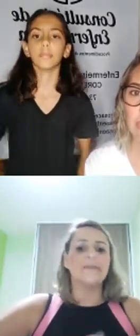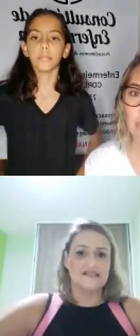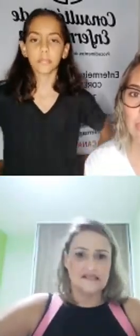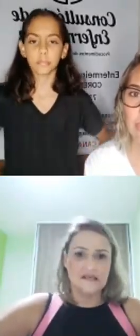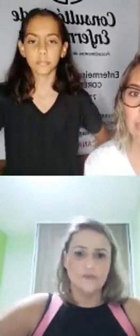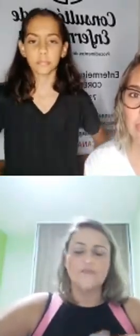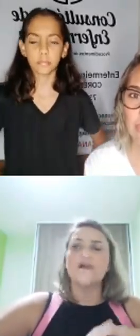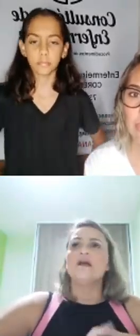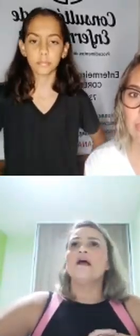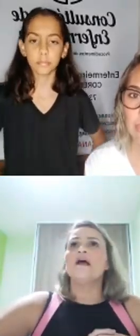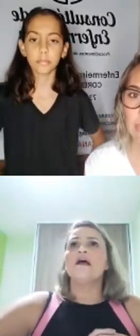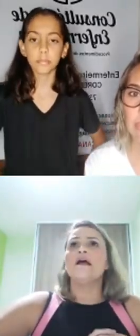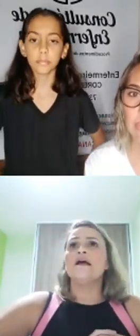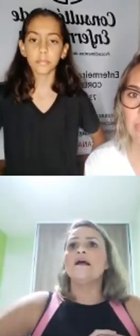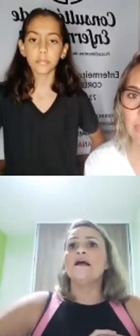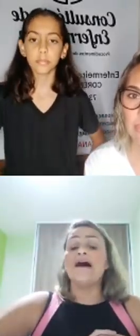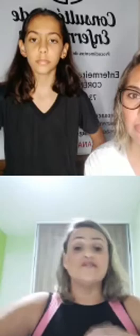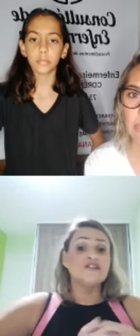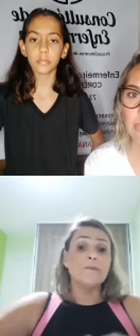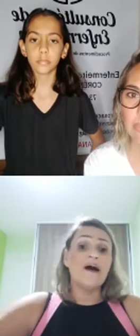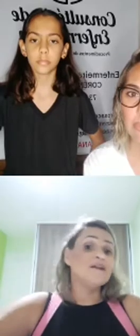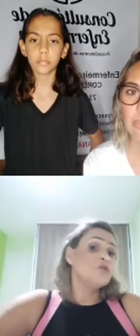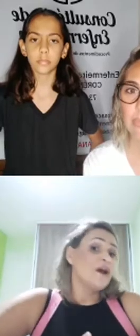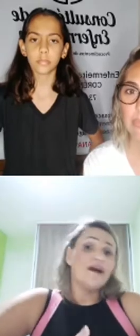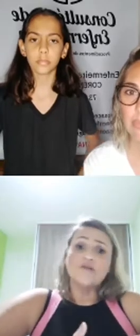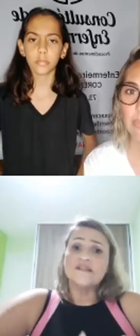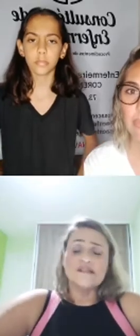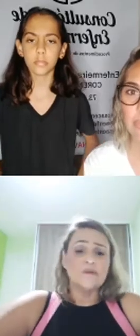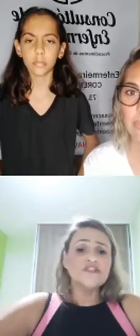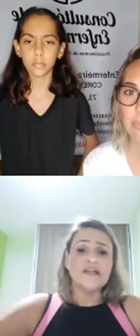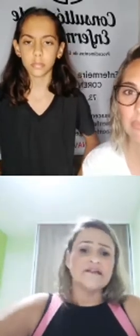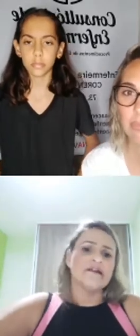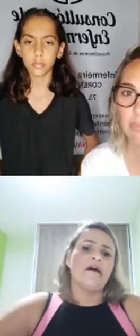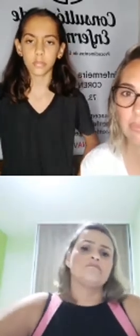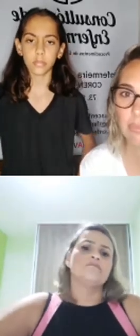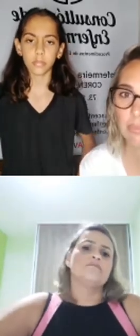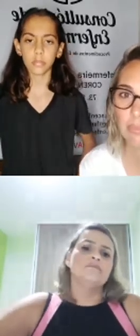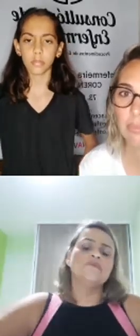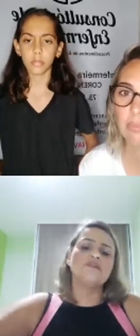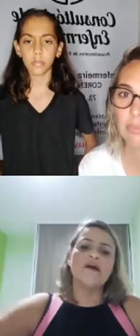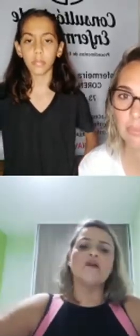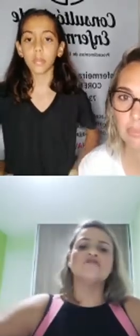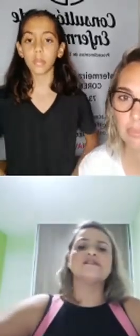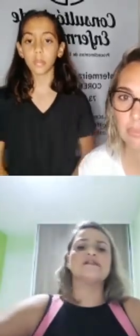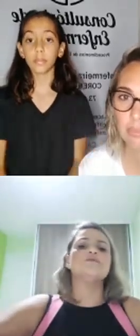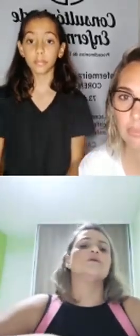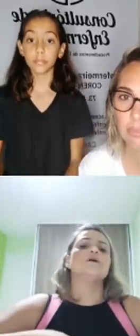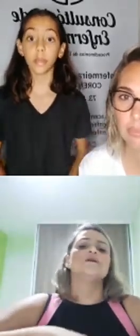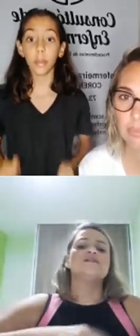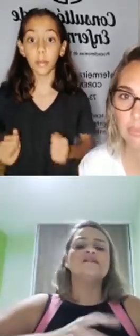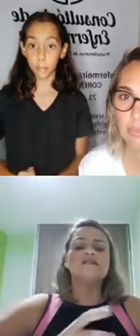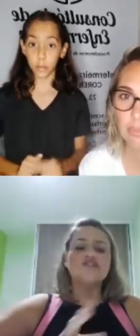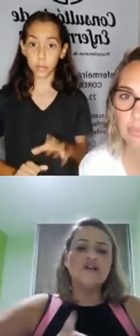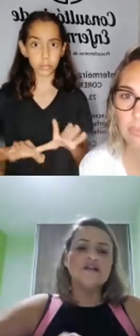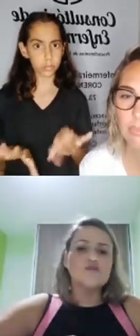tem depressão, a via de parto é a condição obstétrica. Então, é a condição, se existe risco